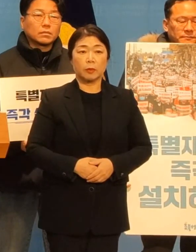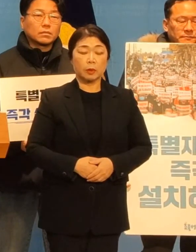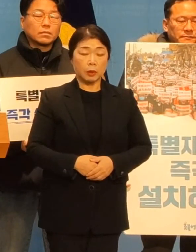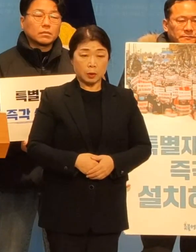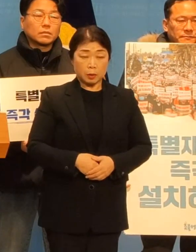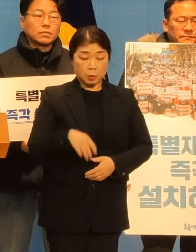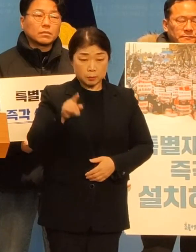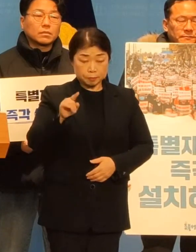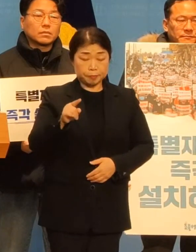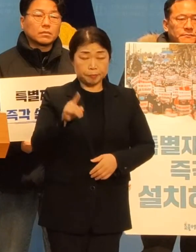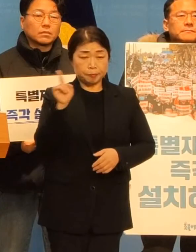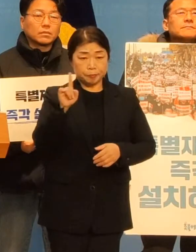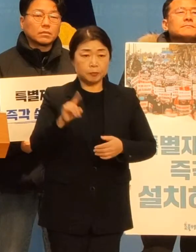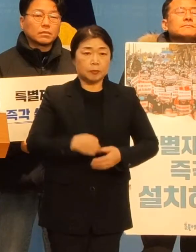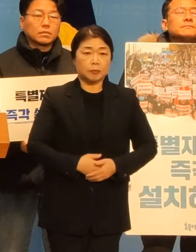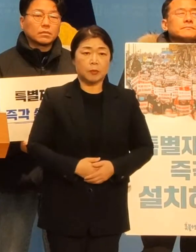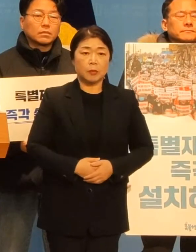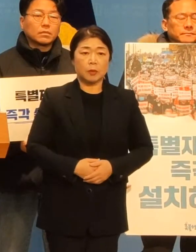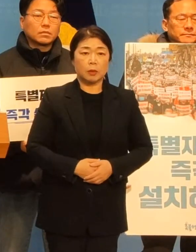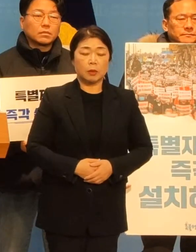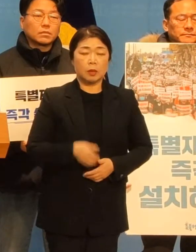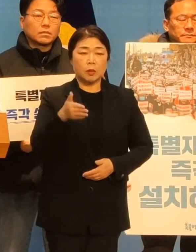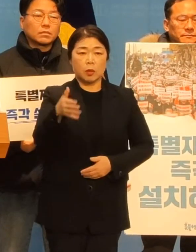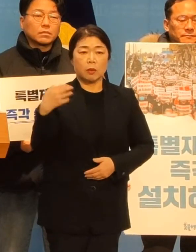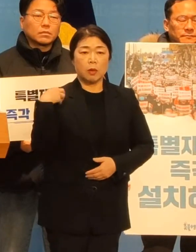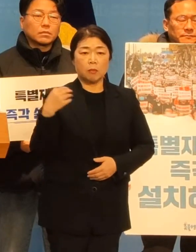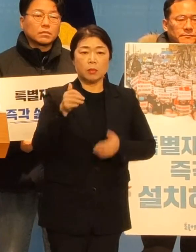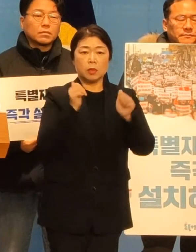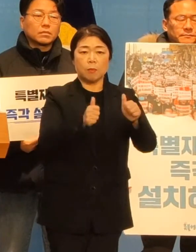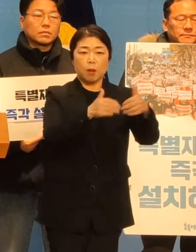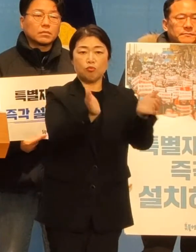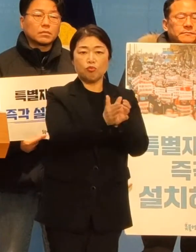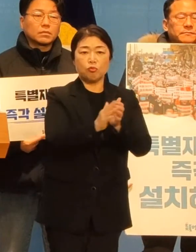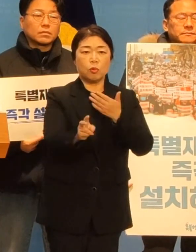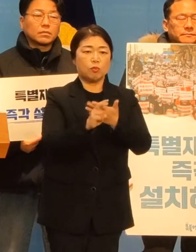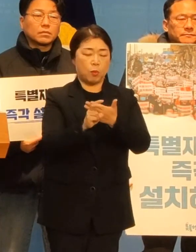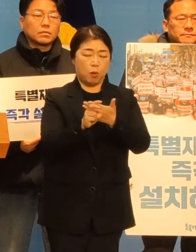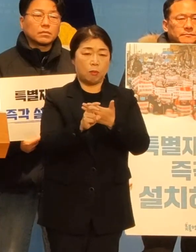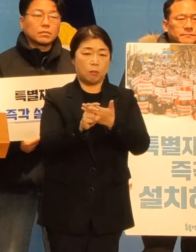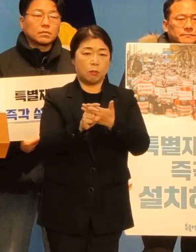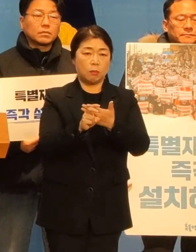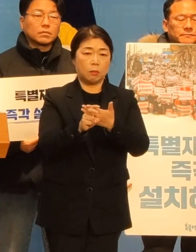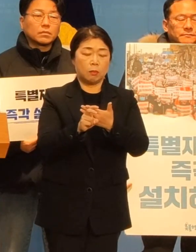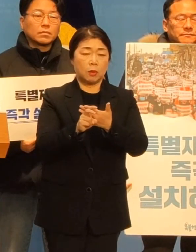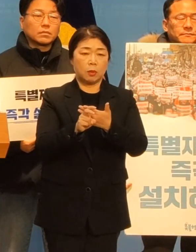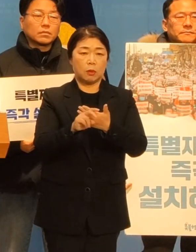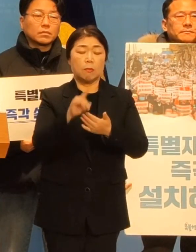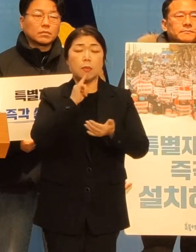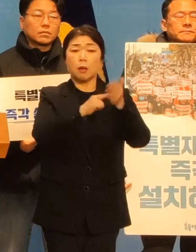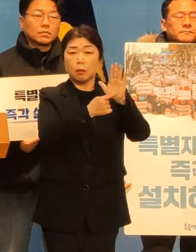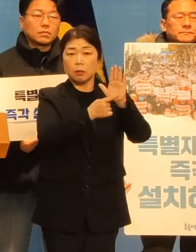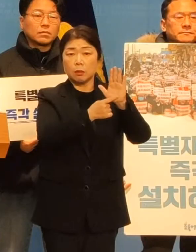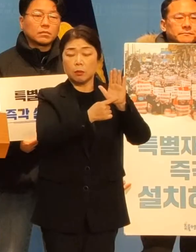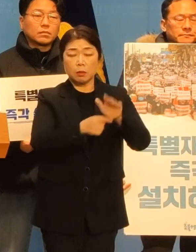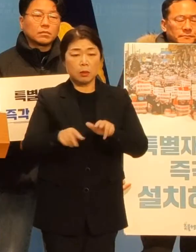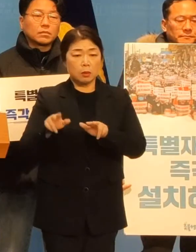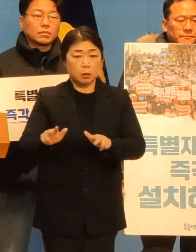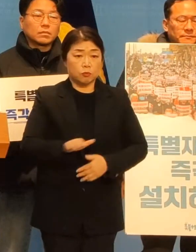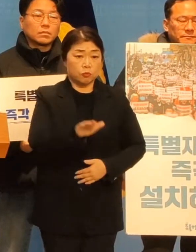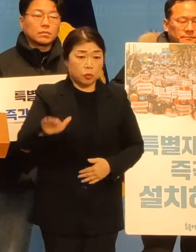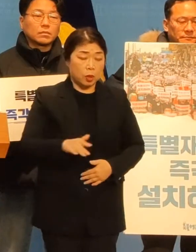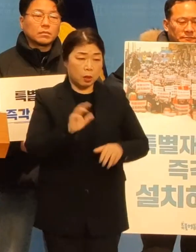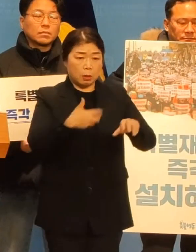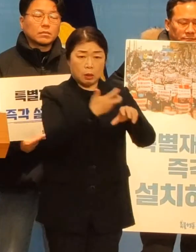배당에 관한 얘기를 하면서 이 전담 재판부가 문제가 있다, 위헌 소지가 있다라고 했습니다. 지금 우리가